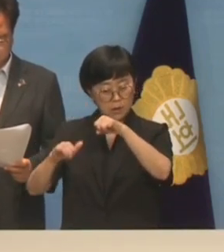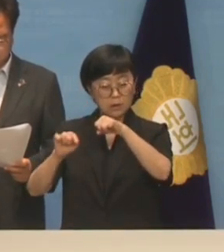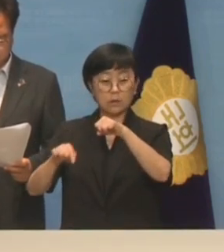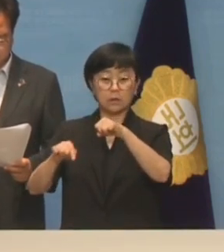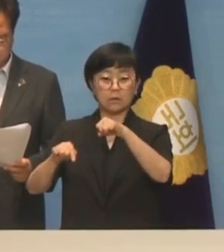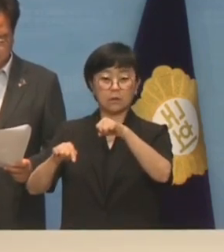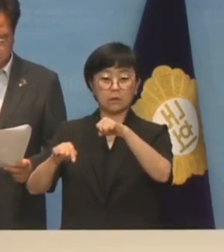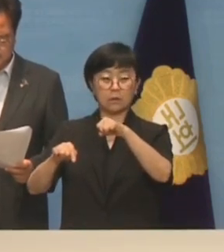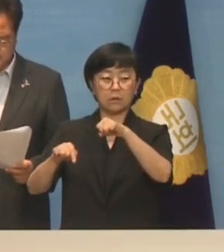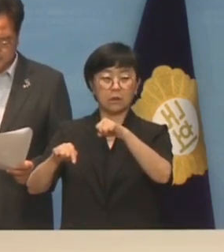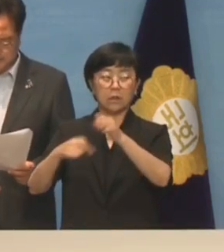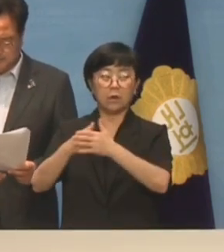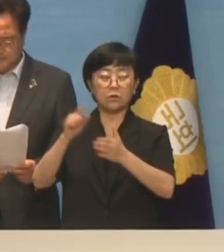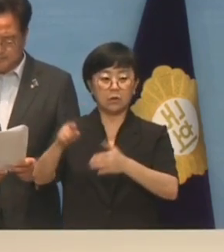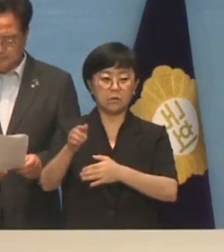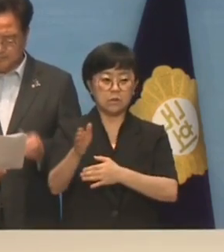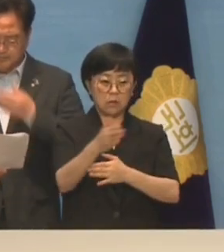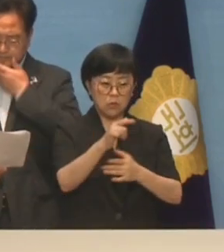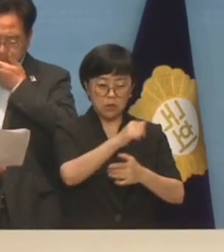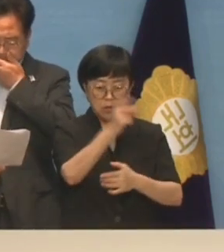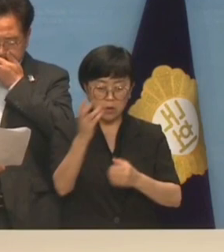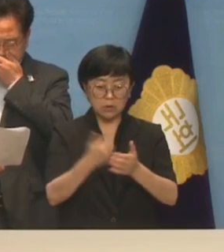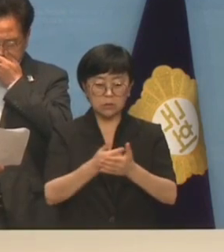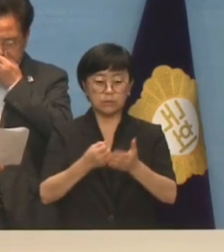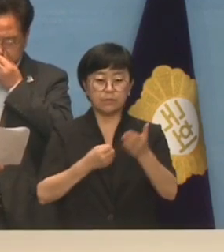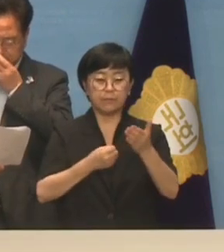서식하는 생물체에 미치는 영향 분석이